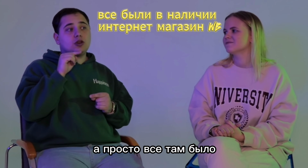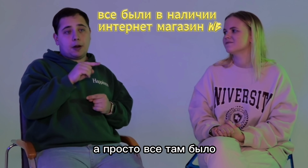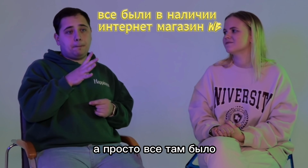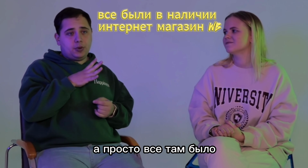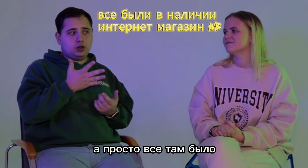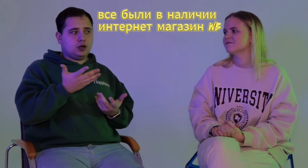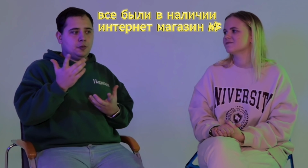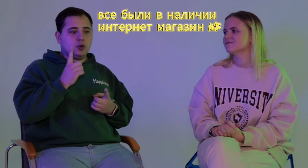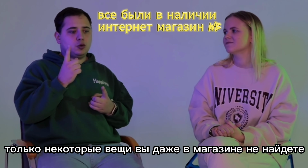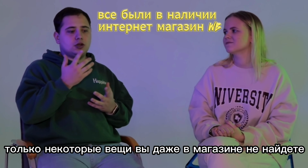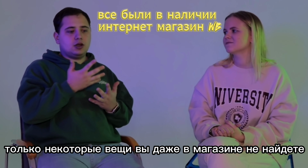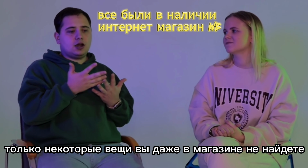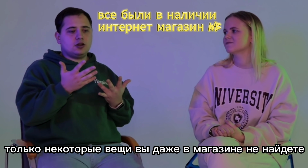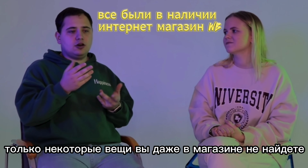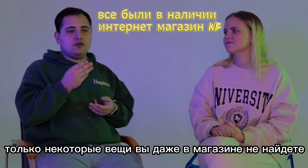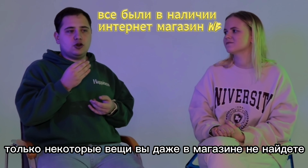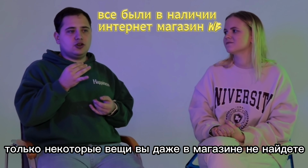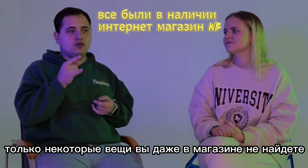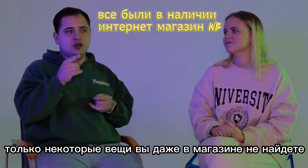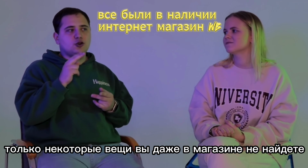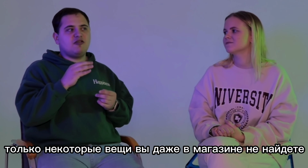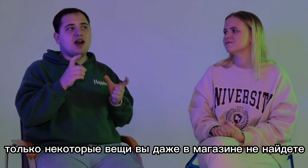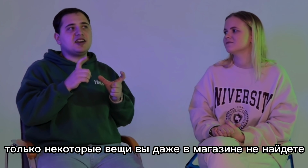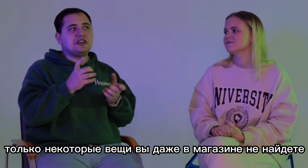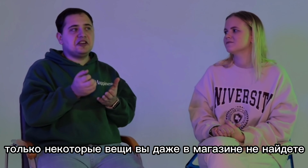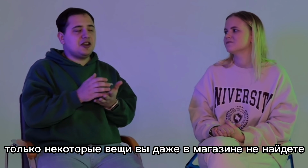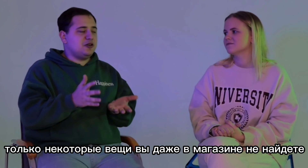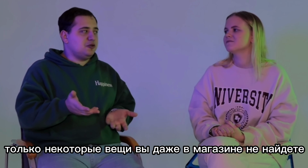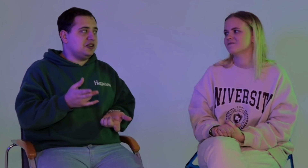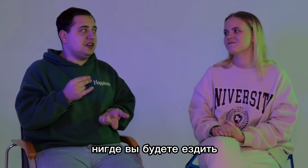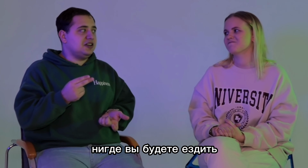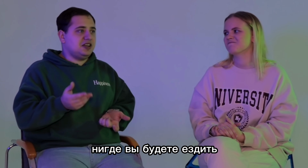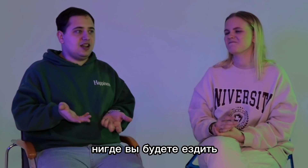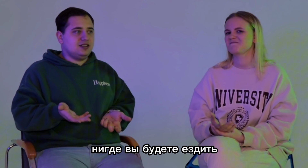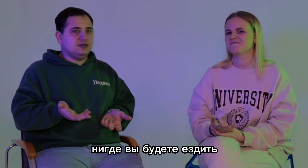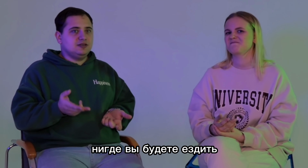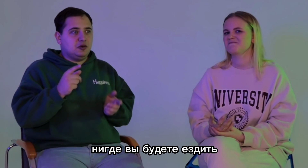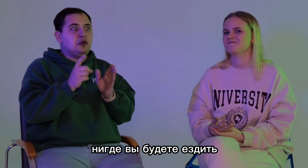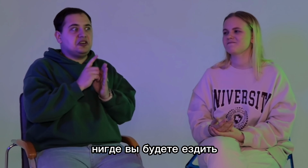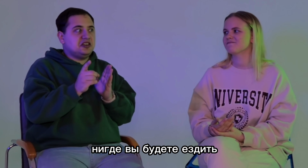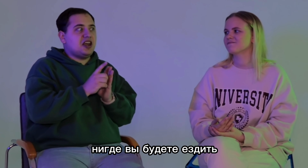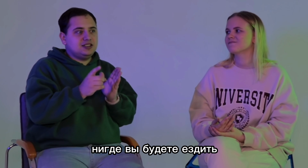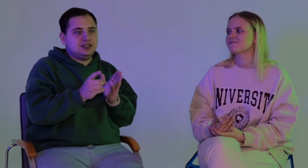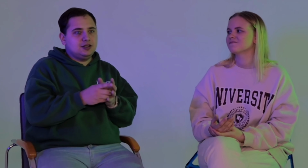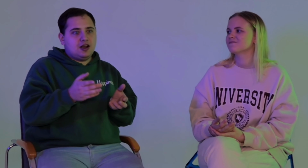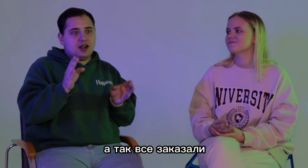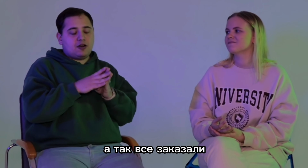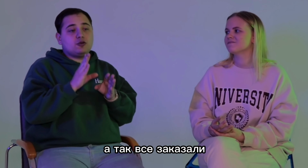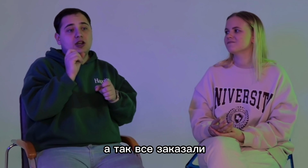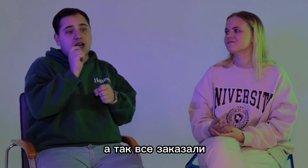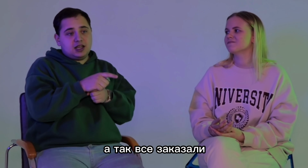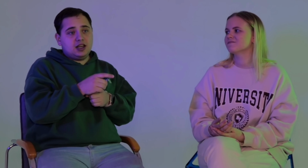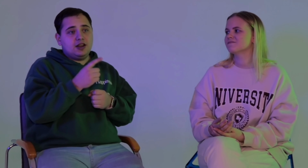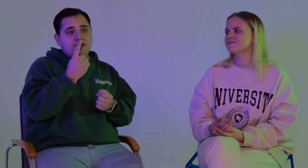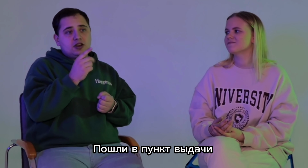там было. Потому что некоторые вещи вы даже в магазине не найдете нигде. Вы будете ездить. А так все заказали, один